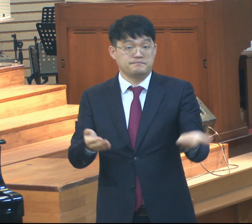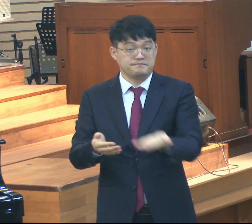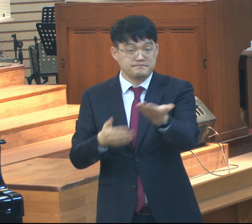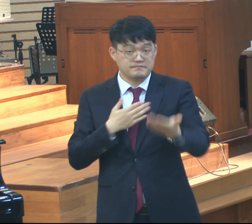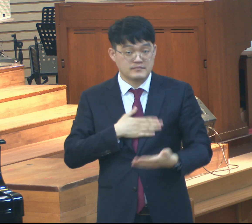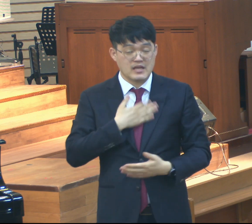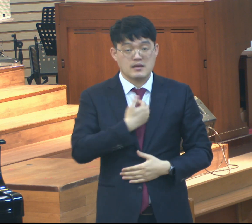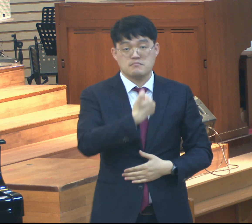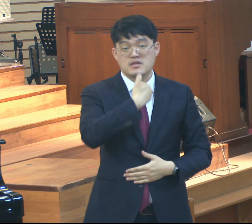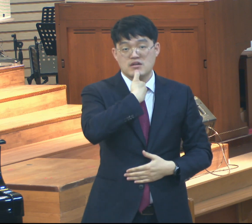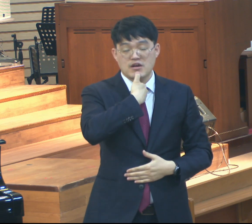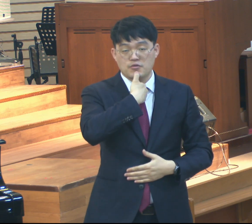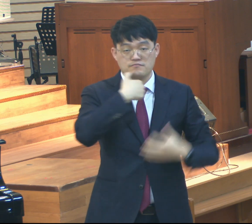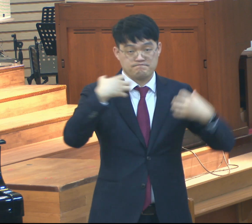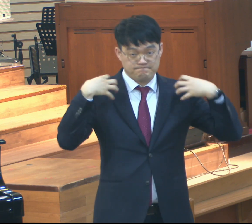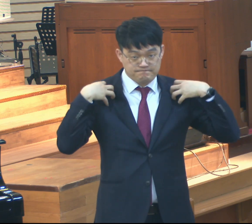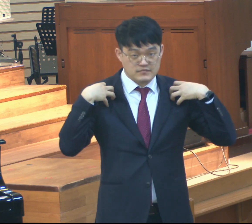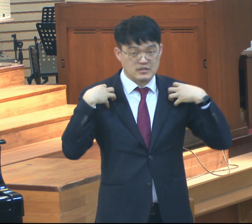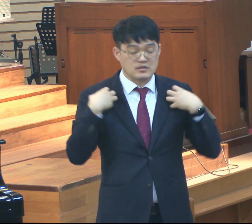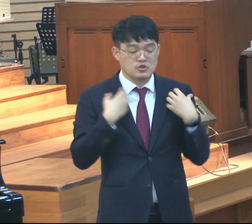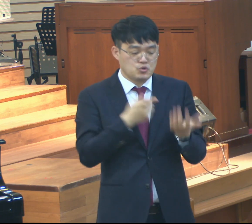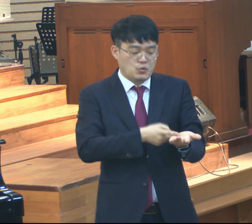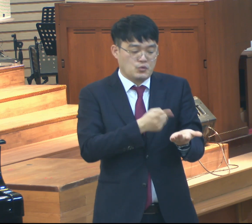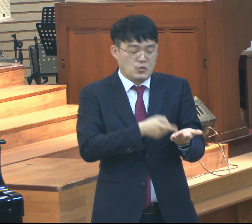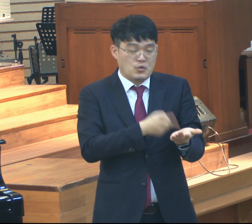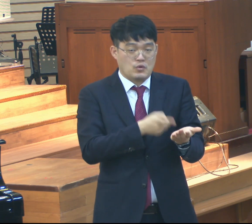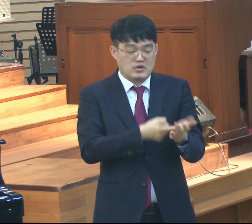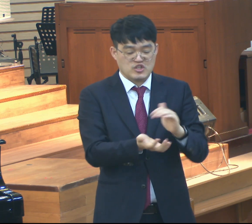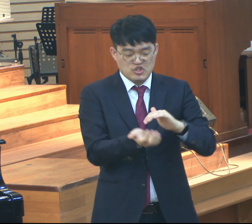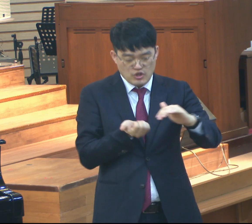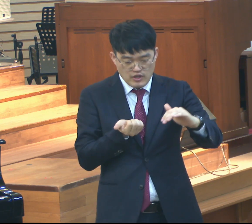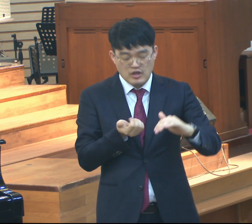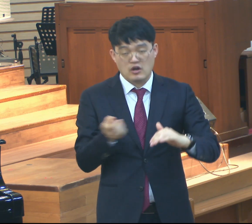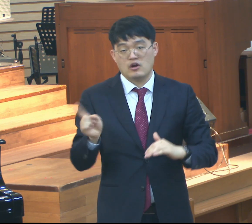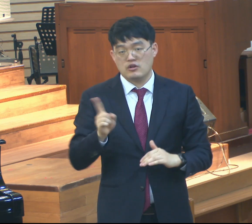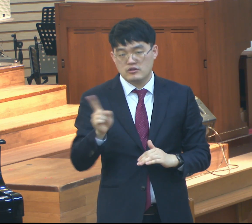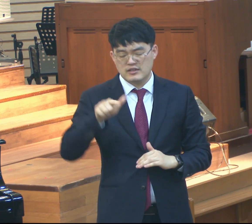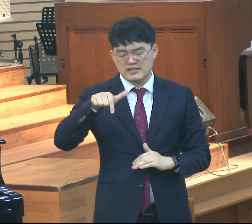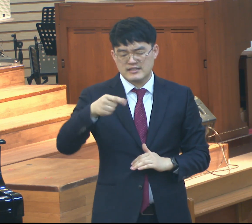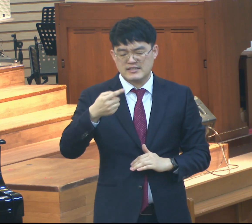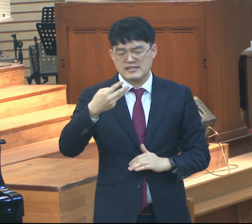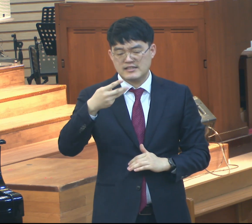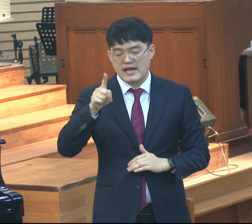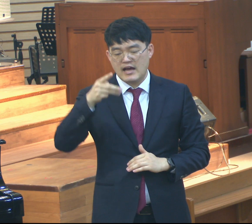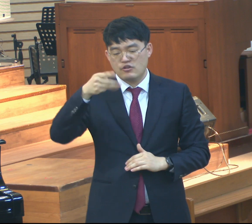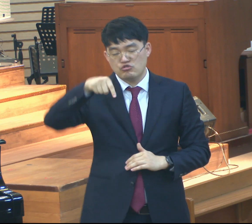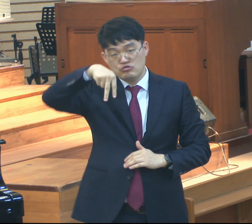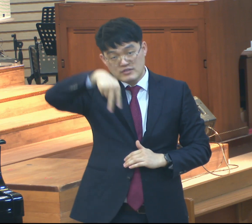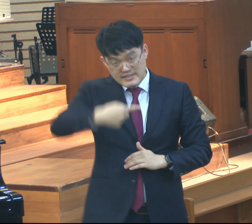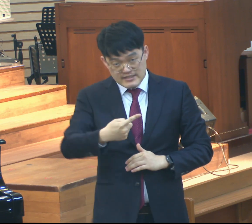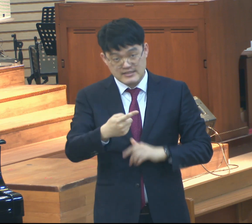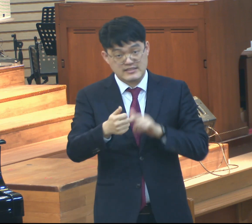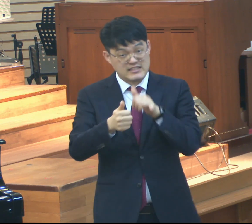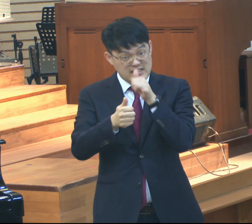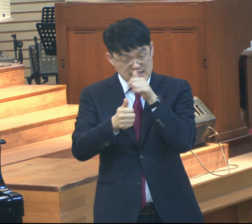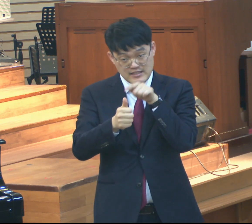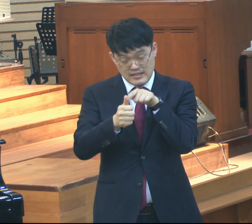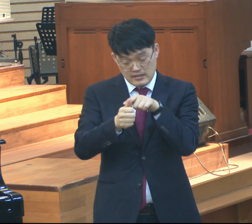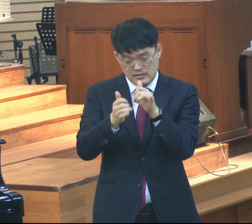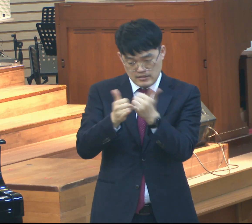앞에 발레비우스 그라투스라는 인물이 있었는데 그가 이 안나스를 축출했습니다. 그러나